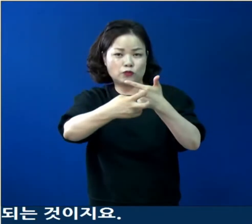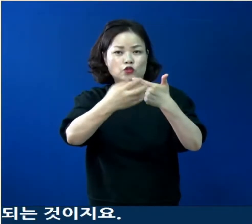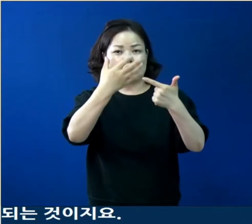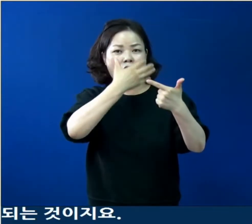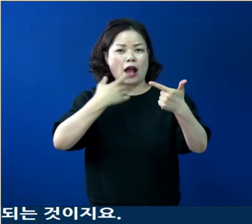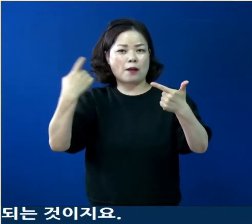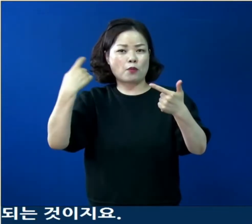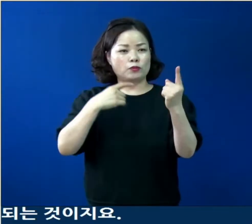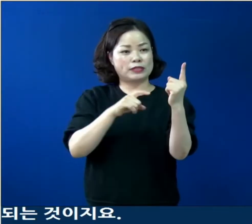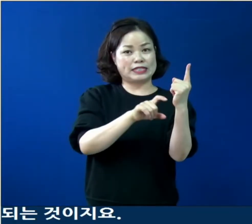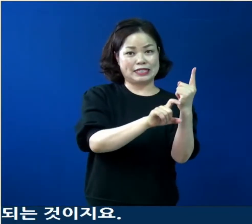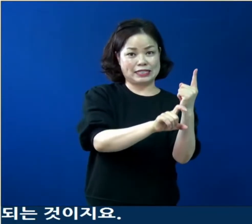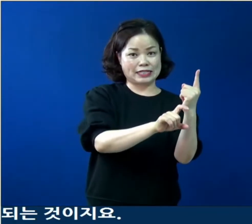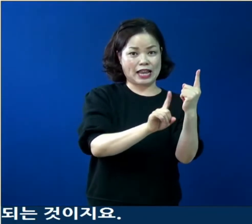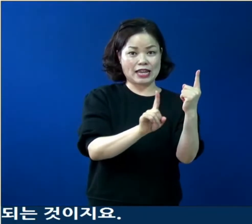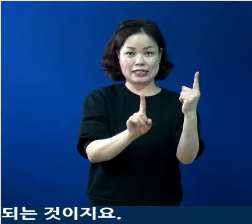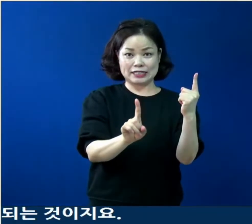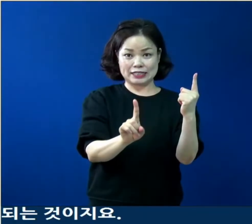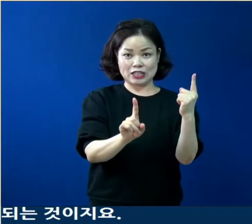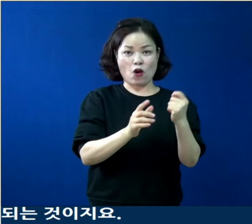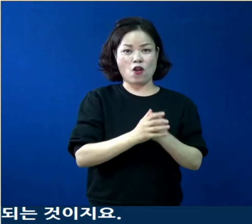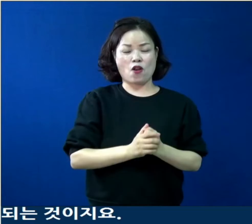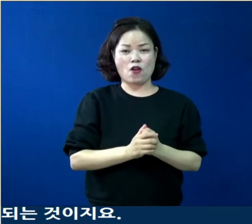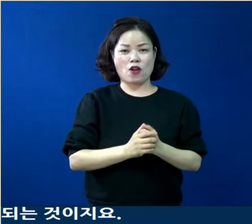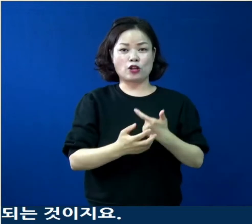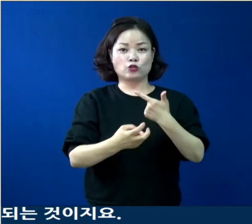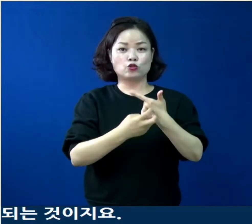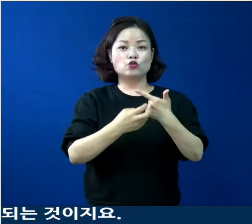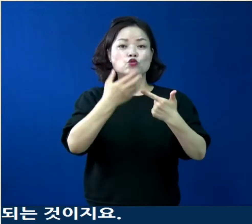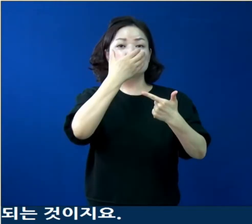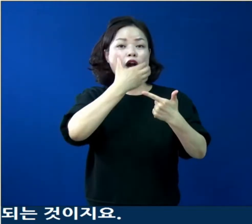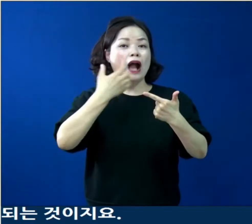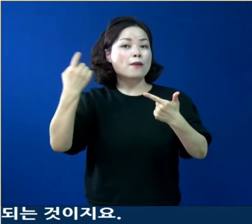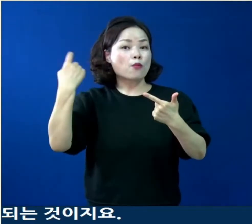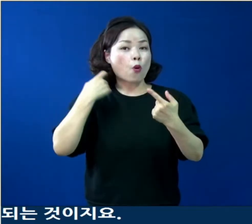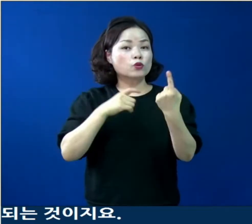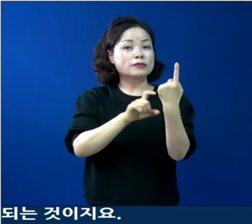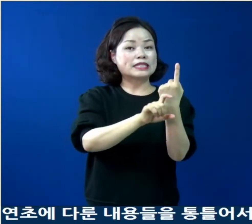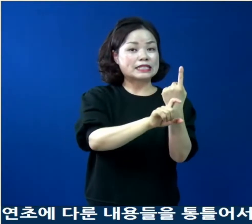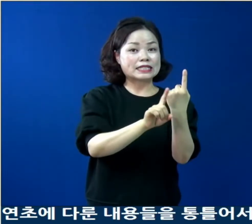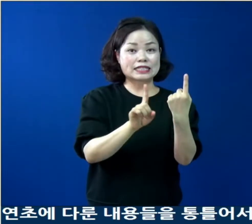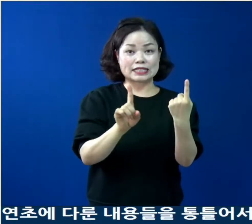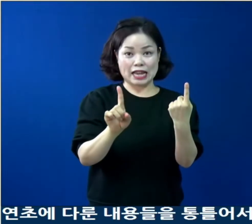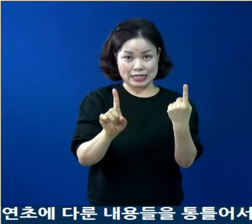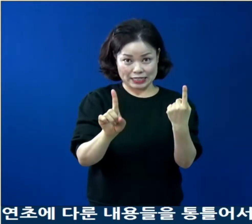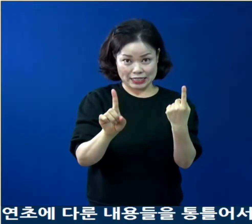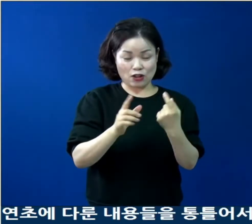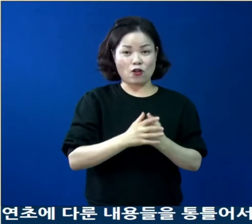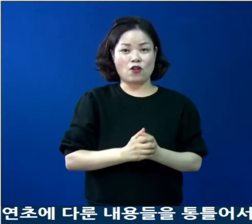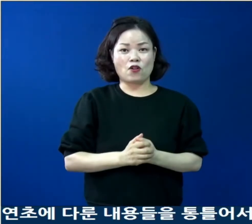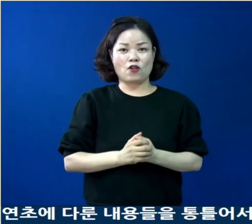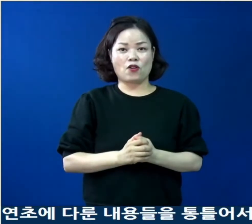누가복음 1장 1절로 가보시기 바랍니다. 누가복음 1장 1절로 이동해 보면